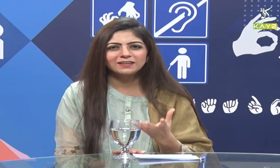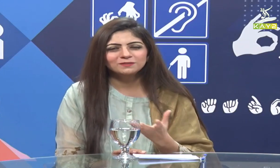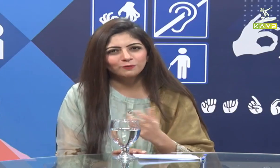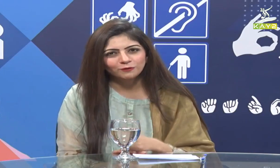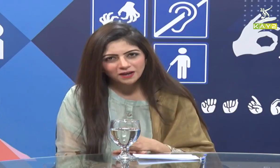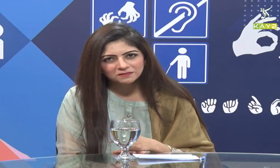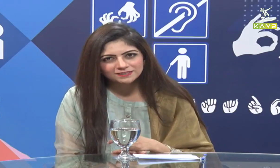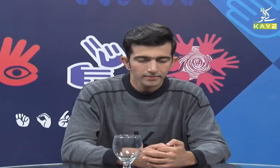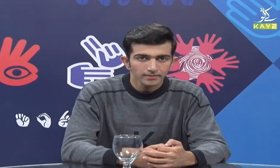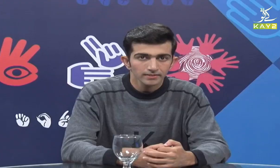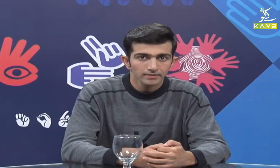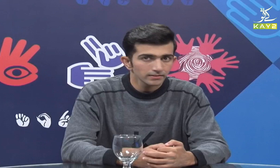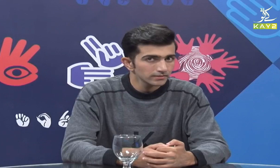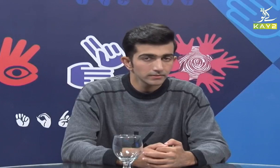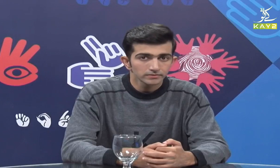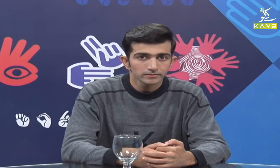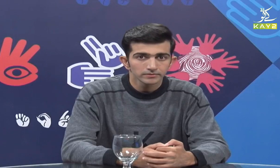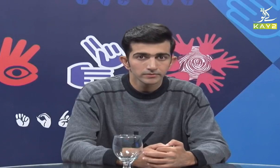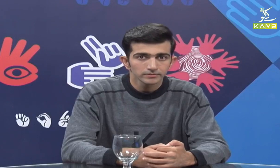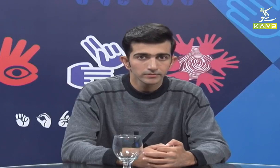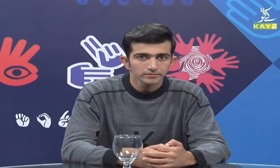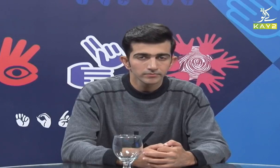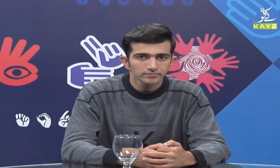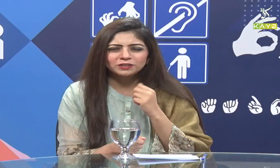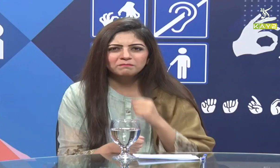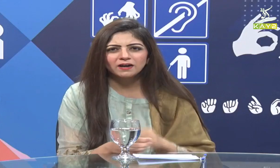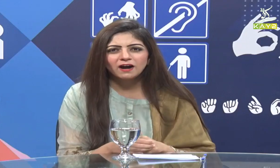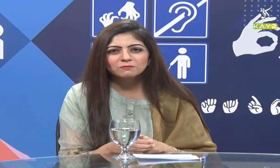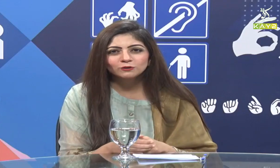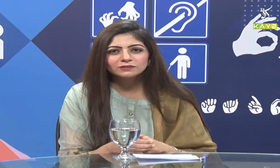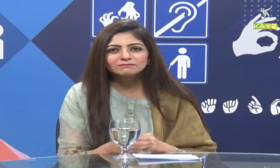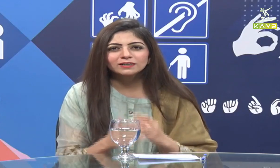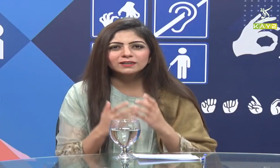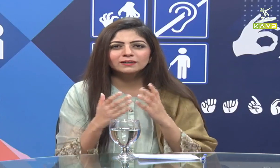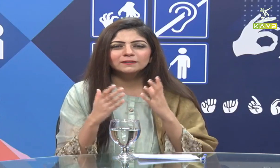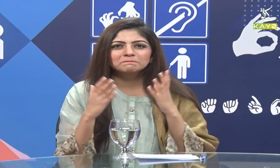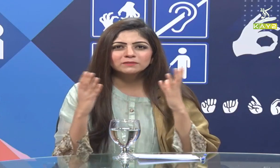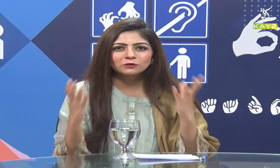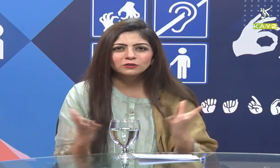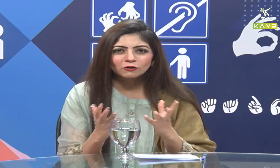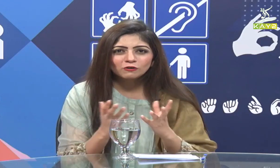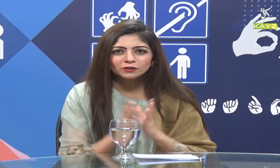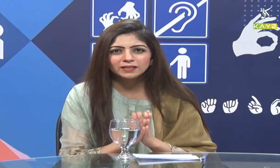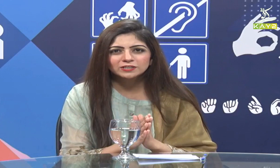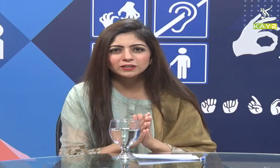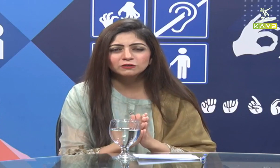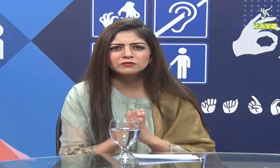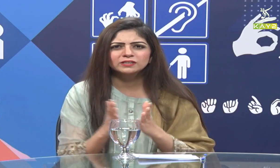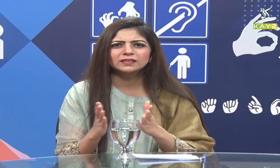इस प्रोग्राम के ज़रिए साइन लैंग्वेज सीखें। बल्कि मैं तो ये पैगाम उन लोगों को देना चाहती हूँ जिनके